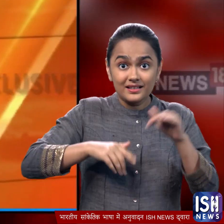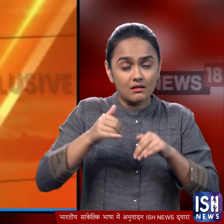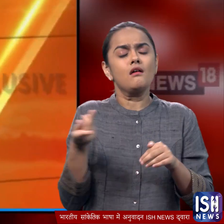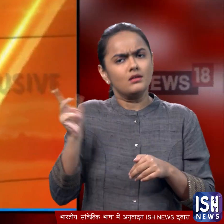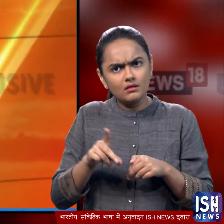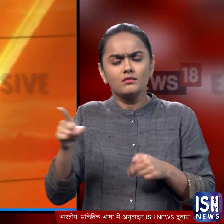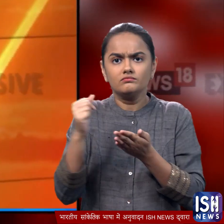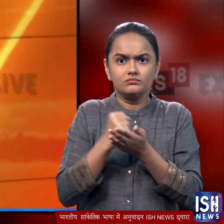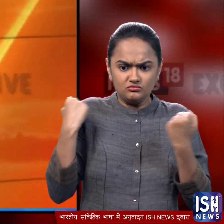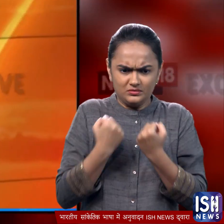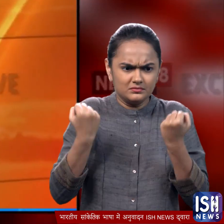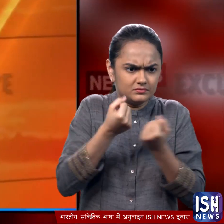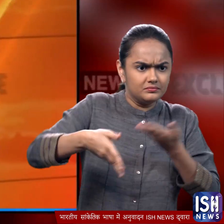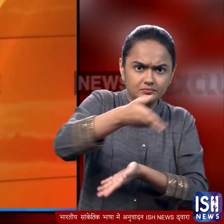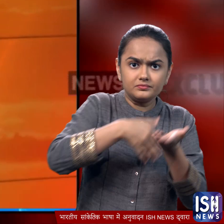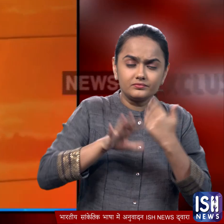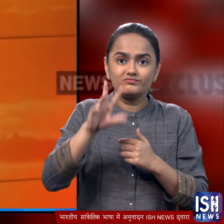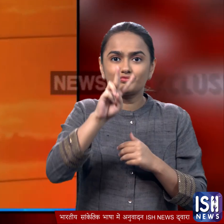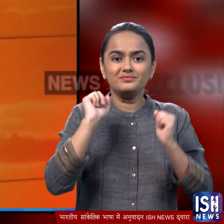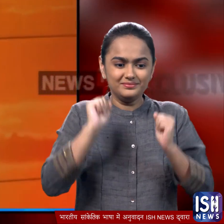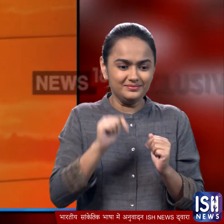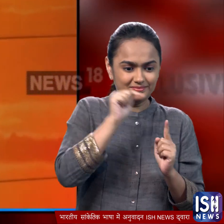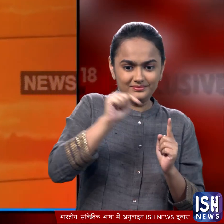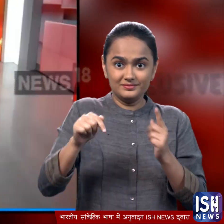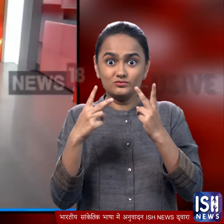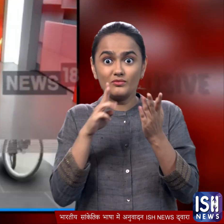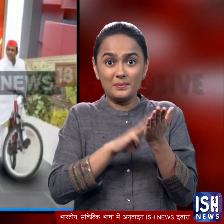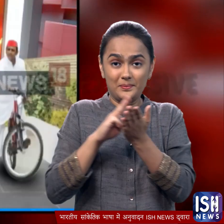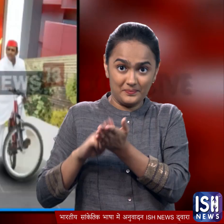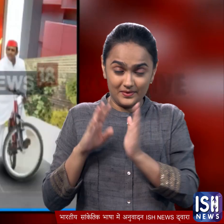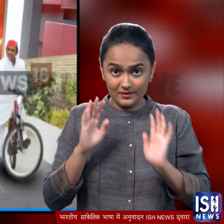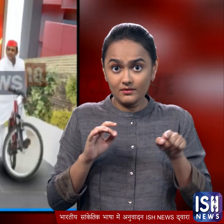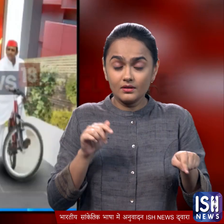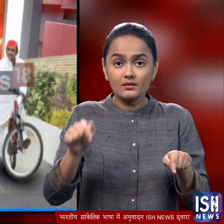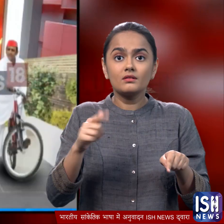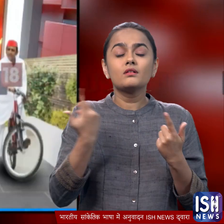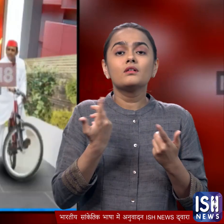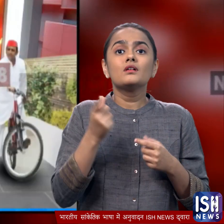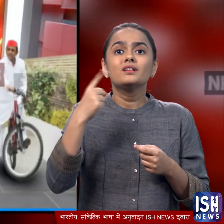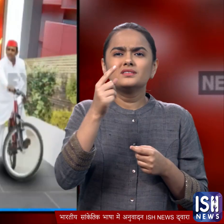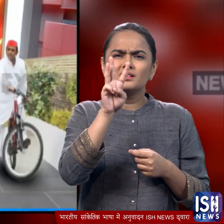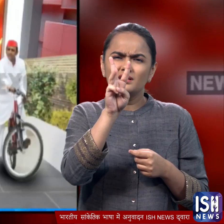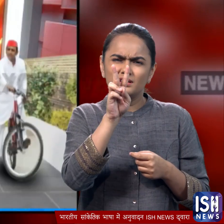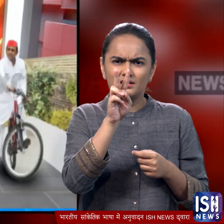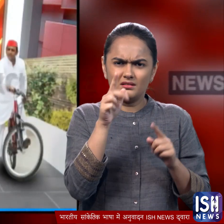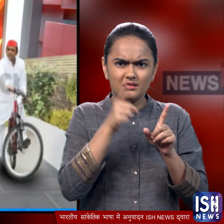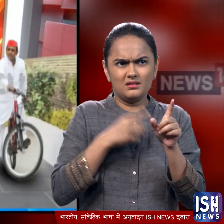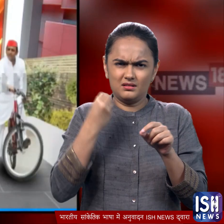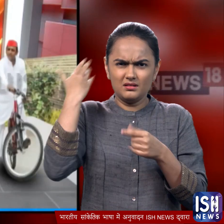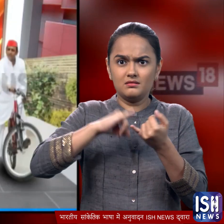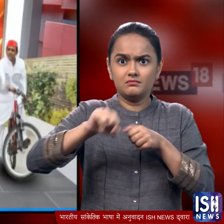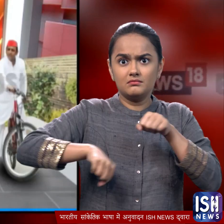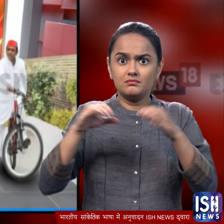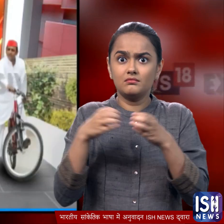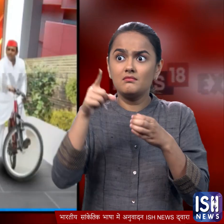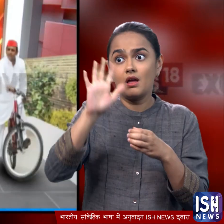चुनाव लड़ने की तैयारी कर रहे हैं। इसके लिए जिन 2 सीटों का नाम चर्चा में आया, उनमें मैनपुरी की करहल सीट का नाम भी शामिल है, जहां करीब 32 साल से समाजवादी